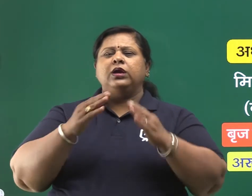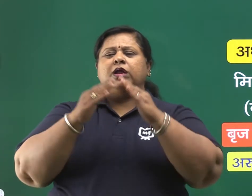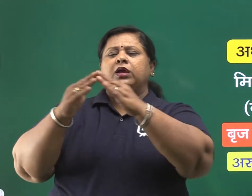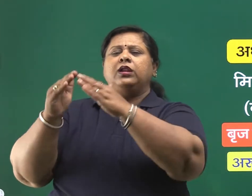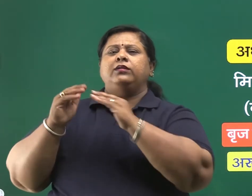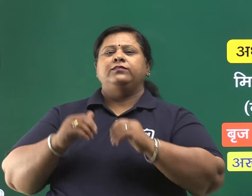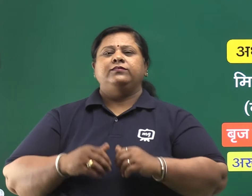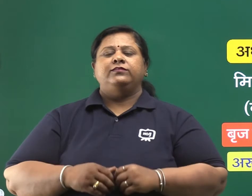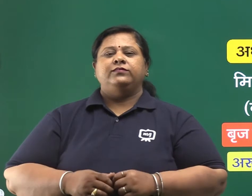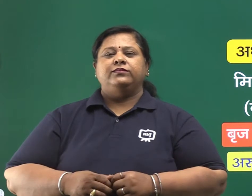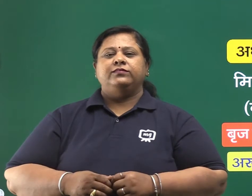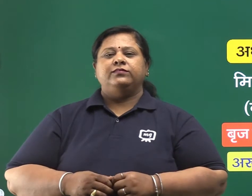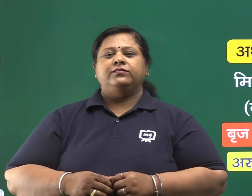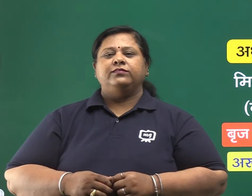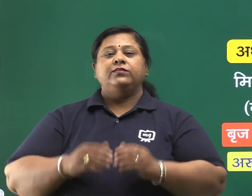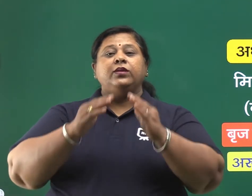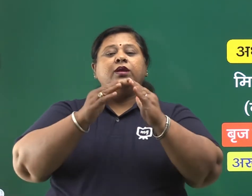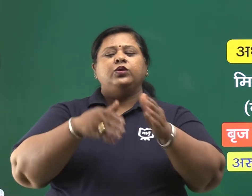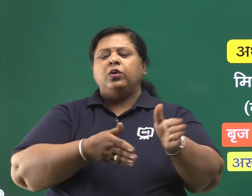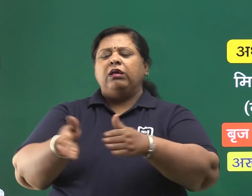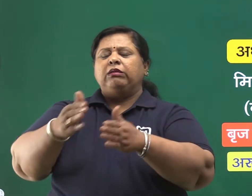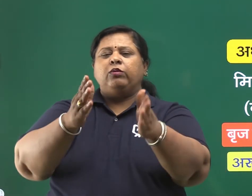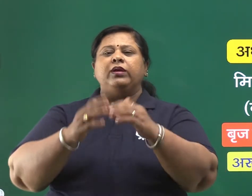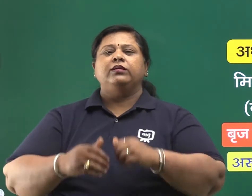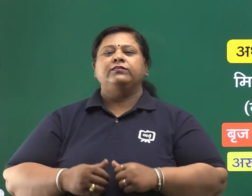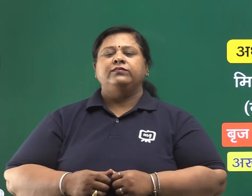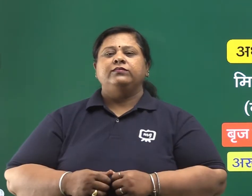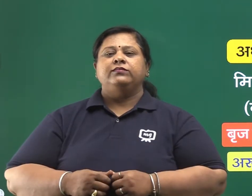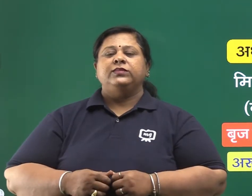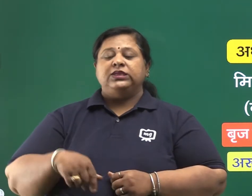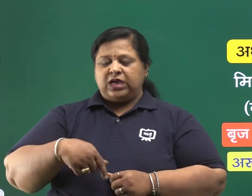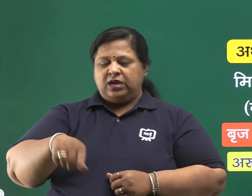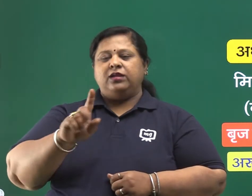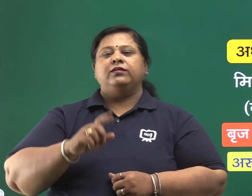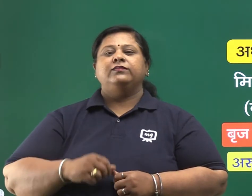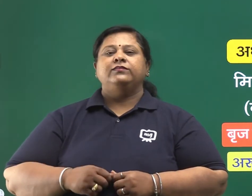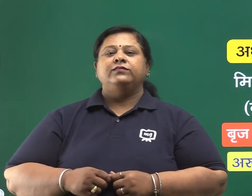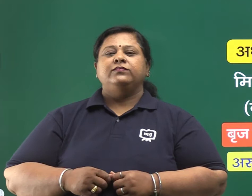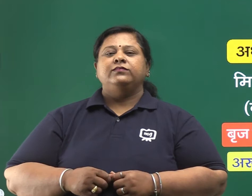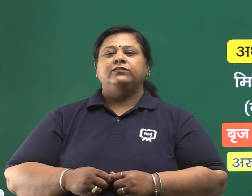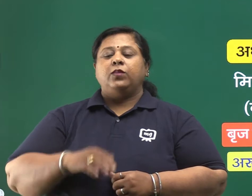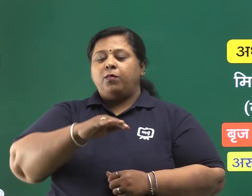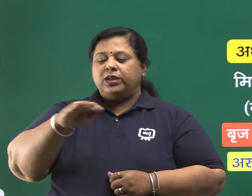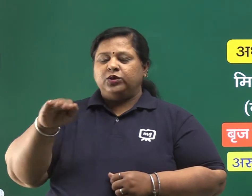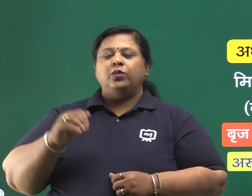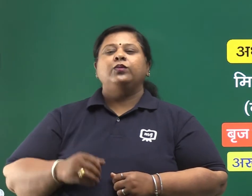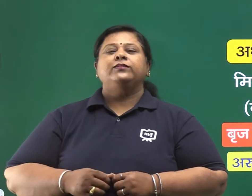देख रहे हैं जो गलियों में जाकर बच्चों